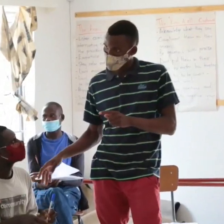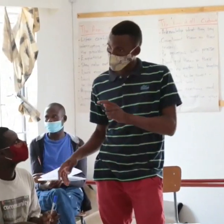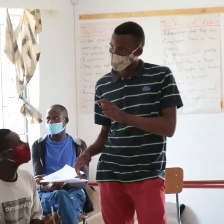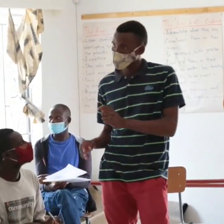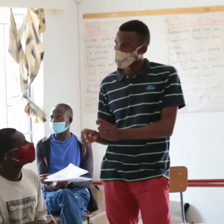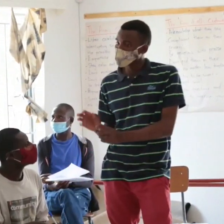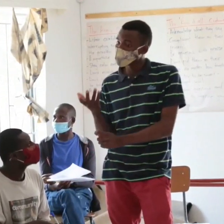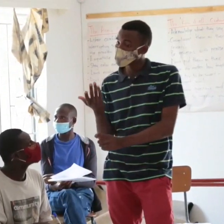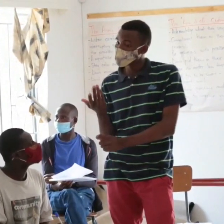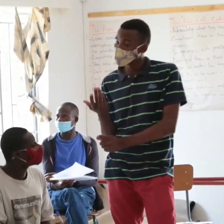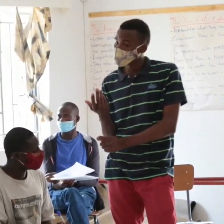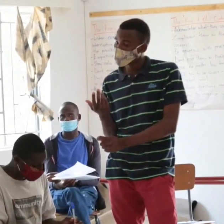el programa de habilidades vocacionales.